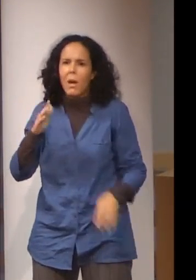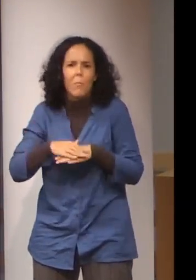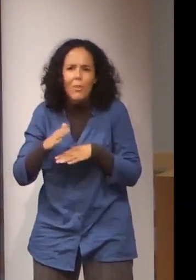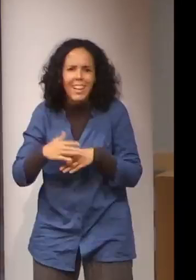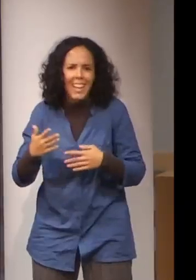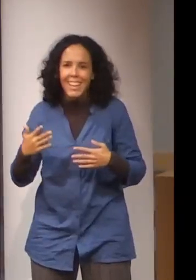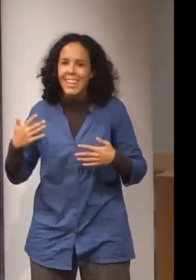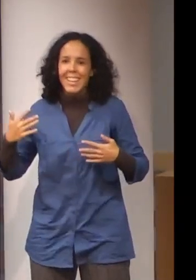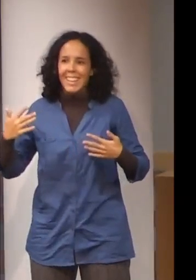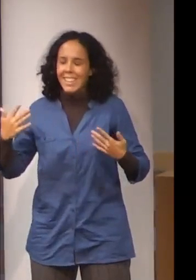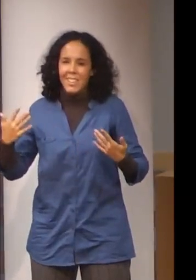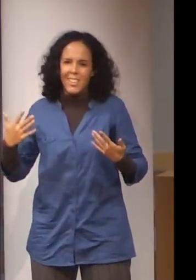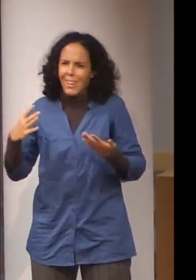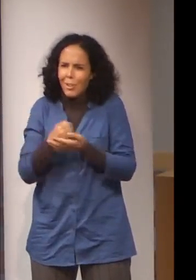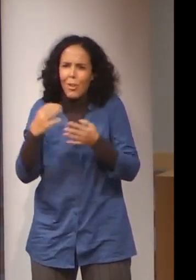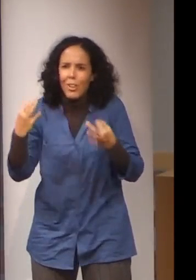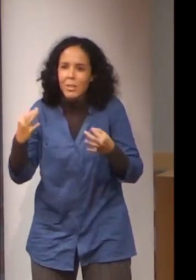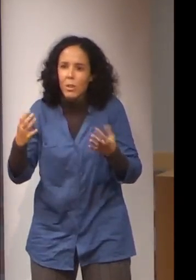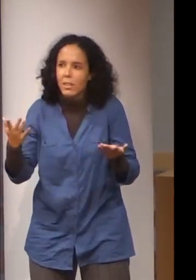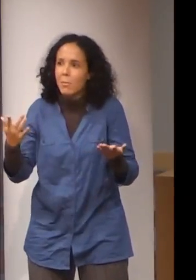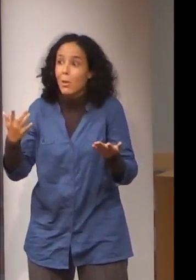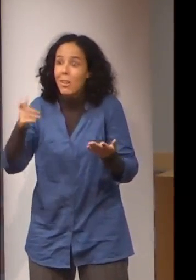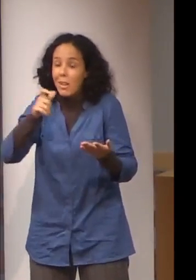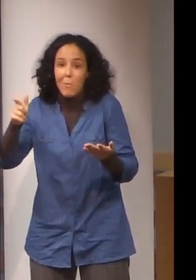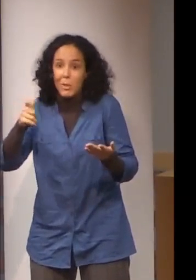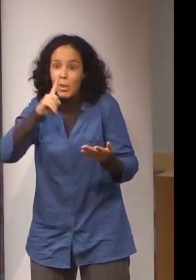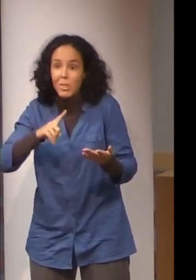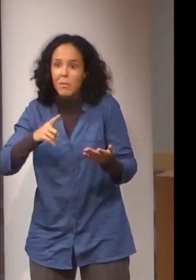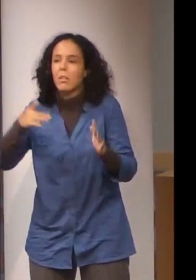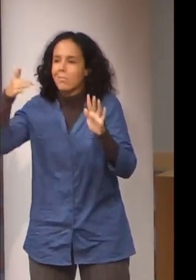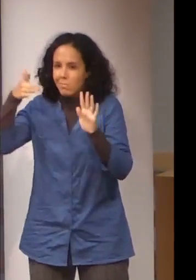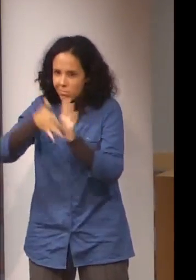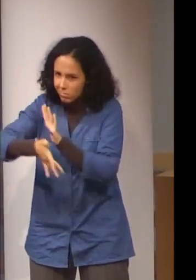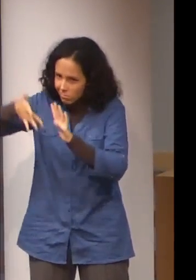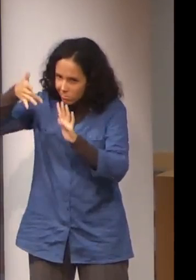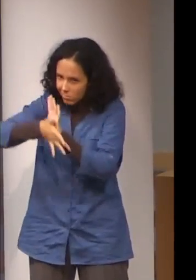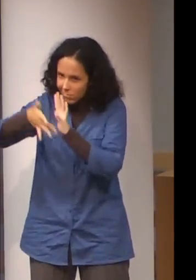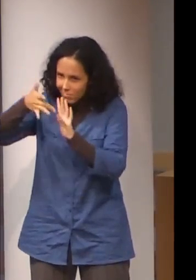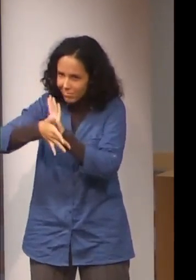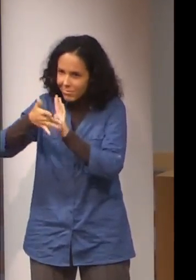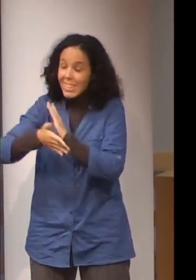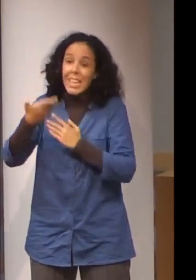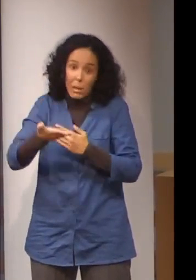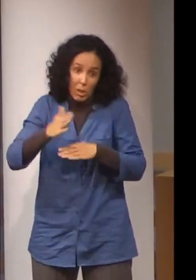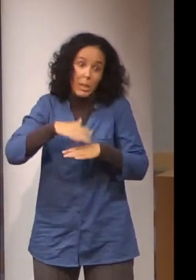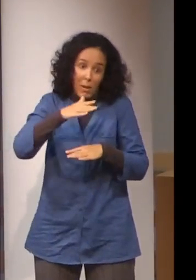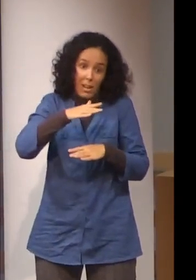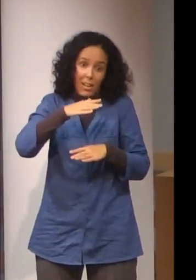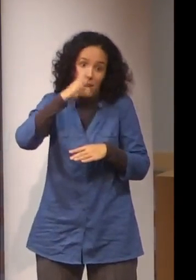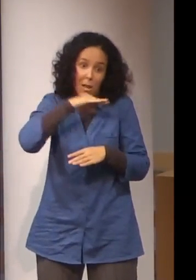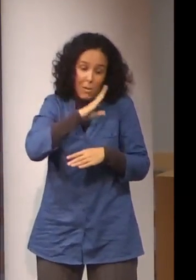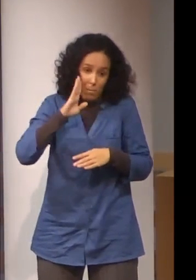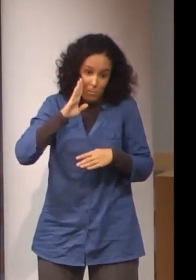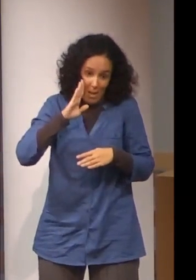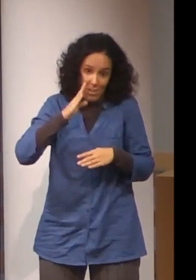esos padres y madres en la comunicación de esos hijos cuando interactúan, todo explicado en ese